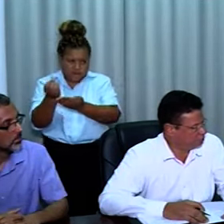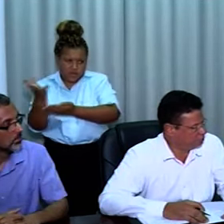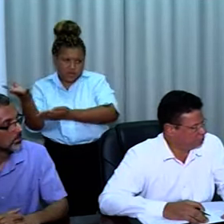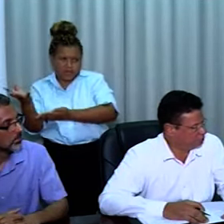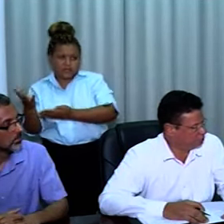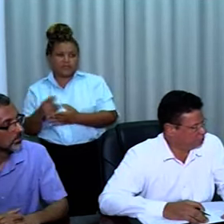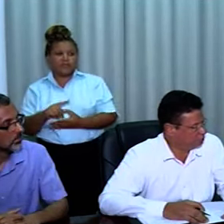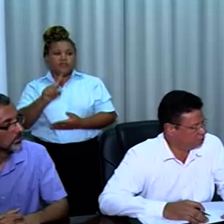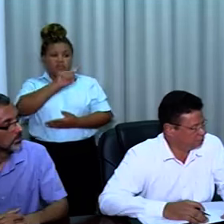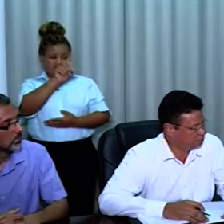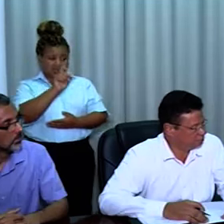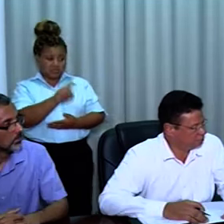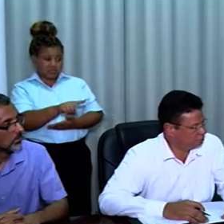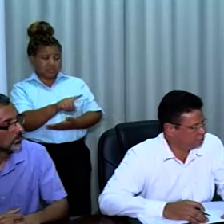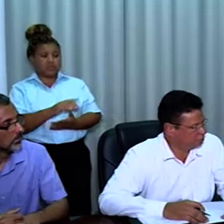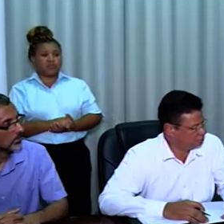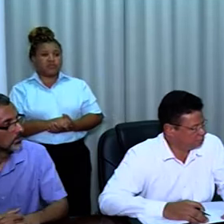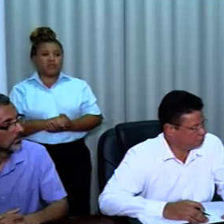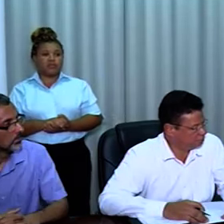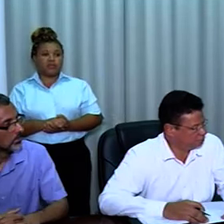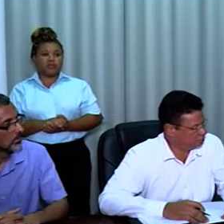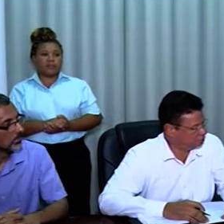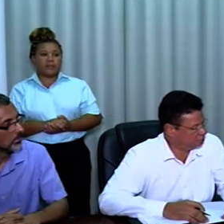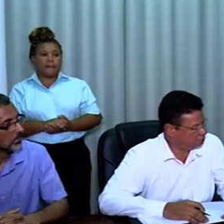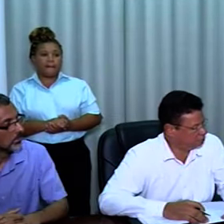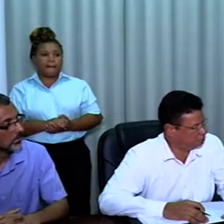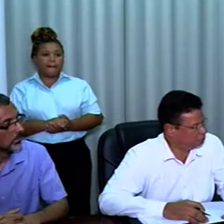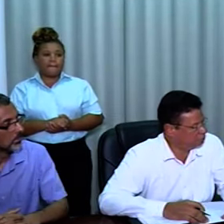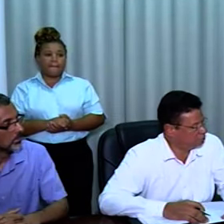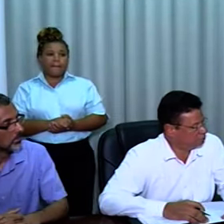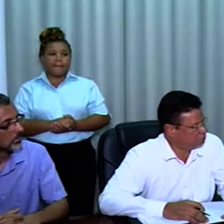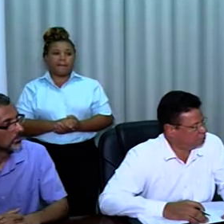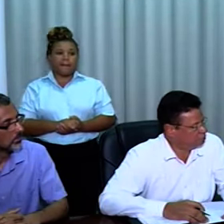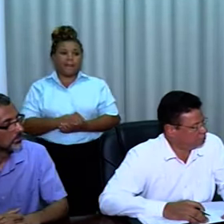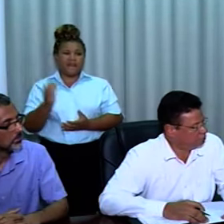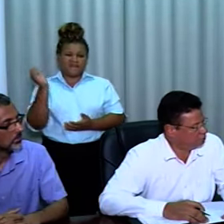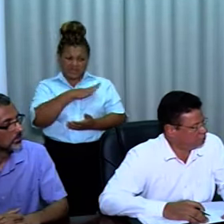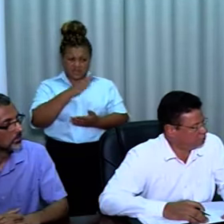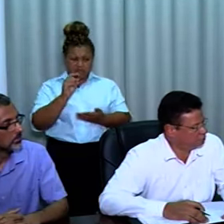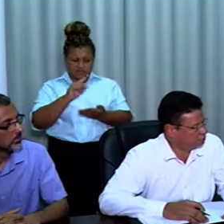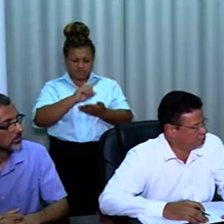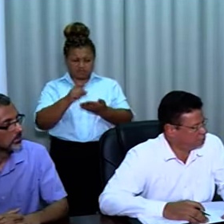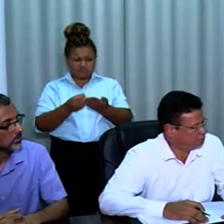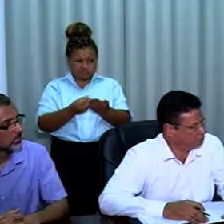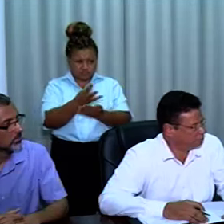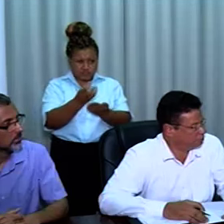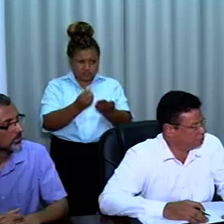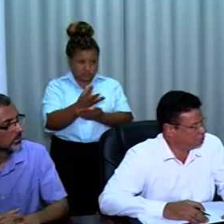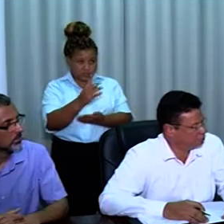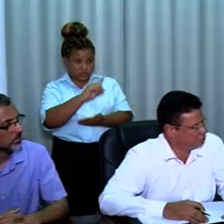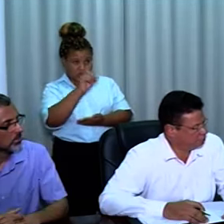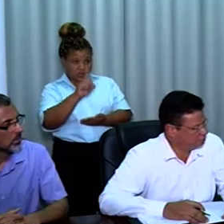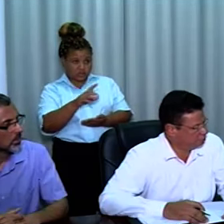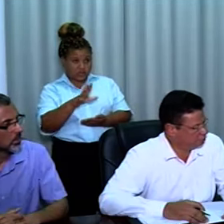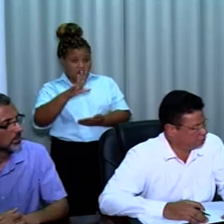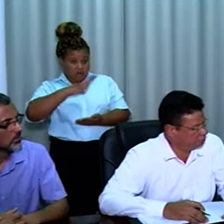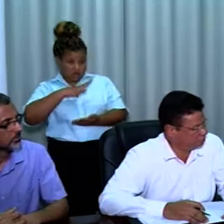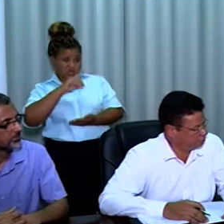monde dans les formes. Et plus vite qu'ils m'aiment, vous pouvez faire une pression en France et vous pouvez faire une séquence aussi. Et si vous avez commencé